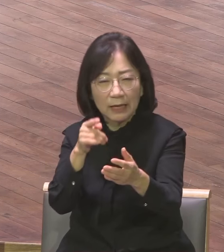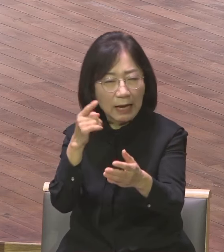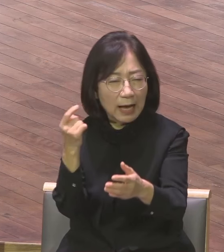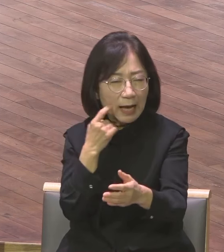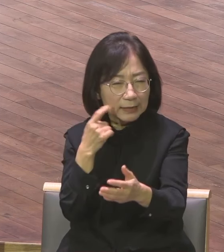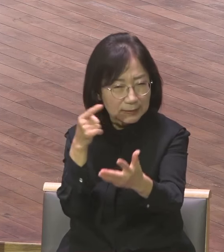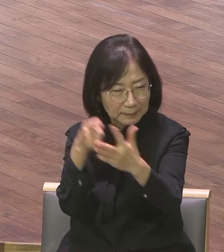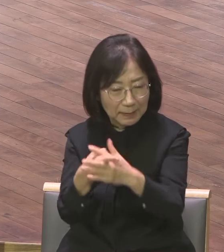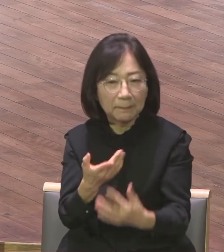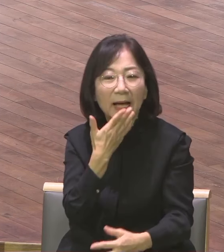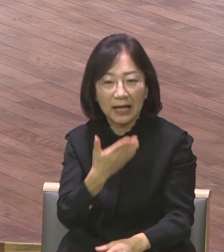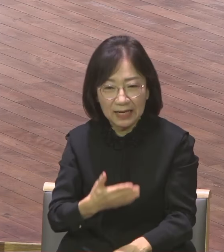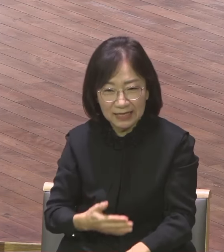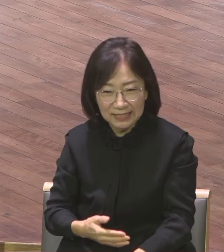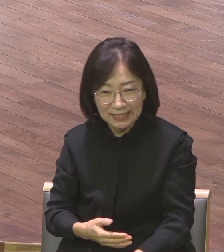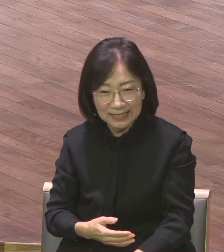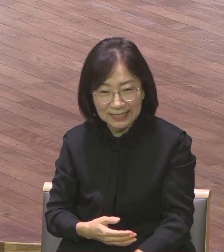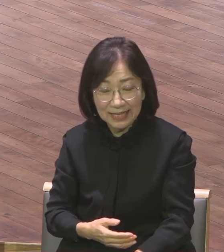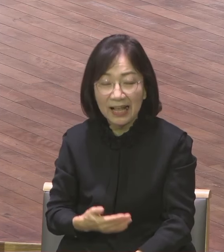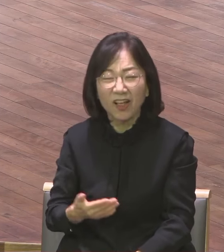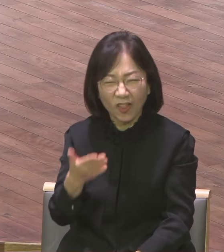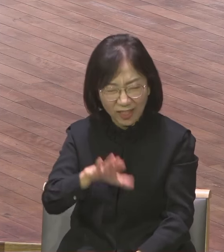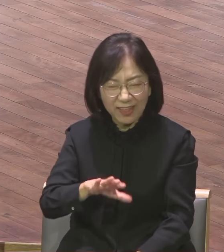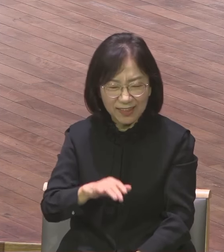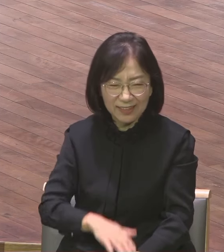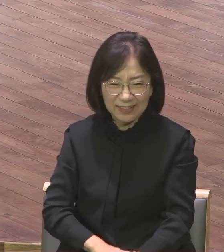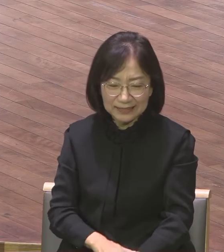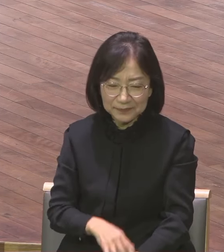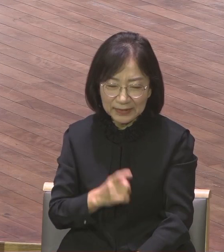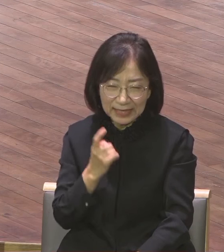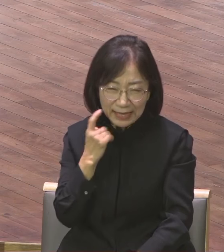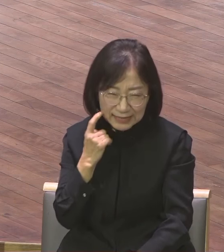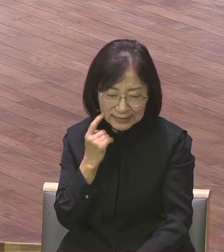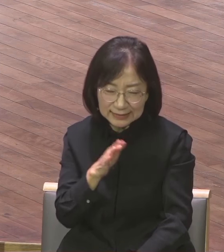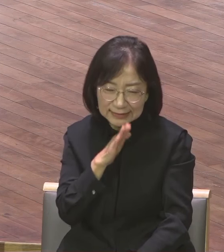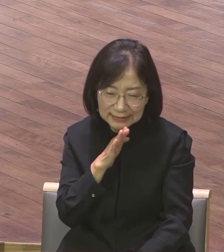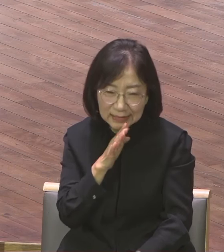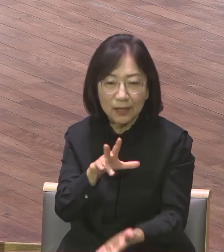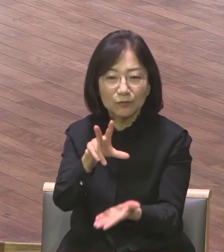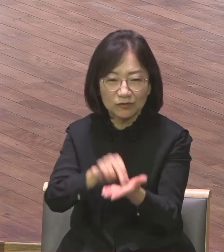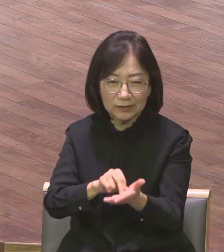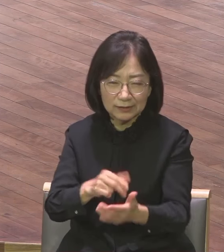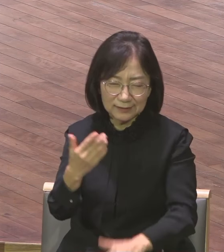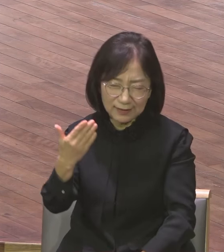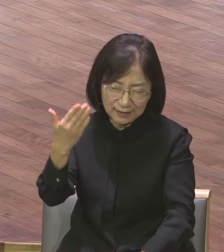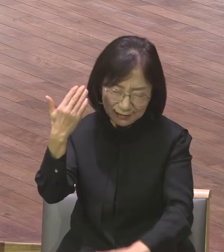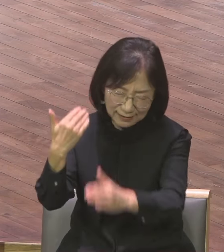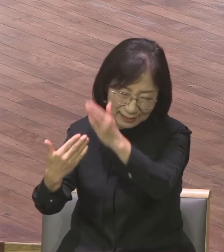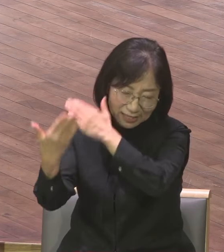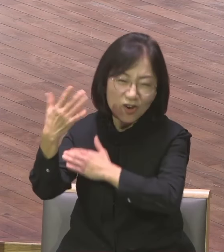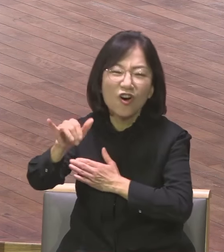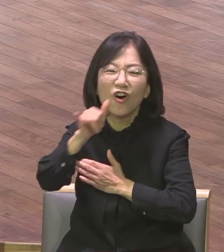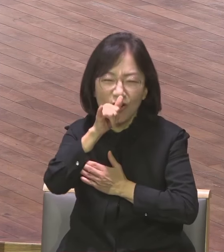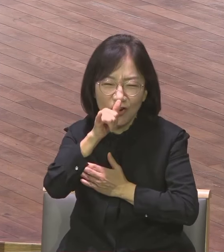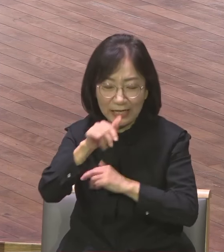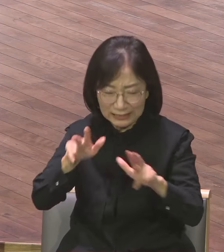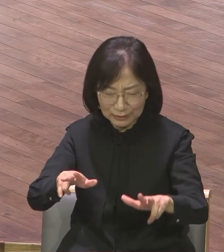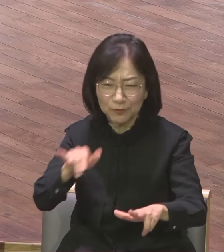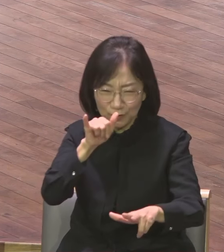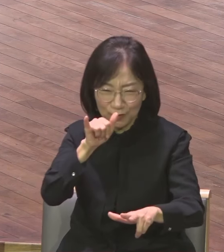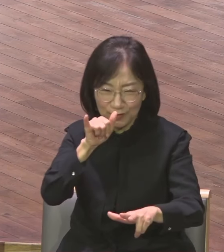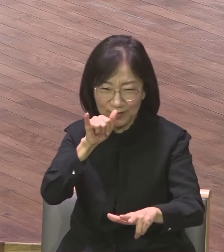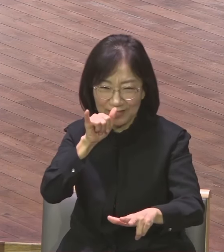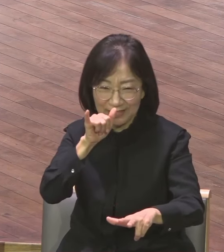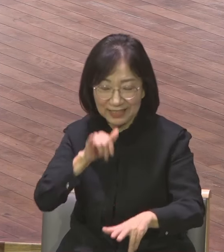옛날이나 지금이나 진짜와 가짜에 대한 문제는 계속되고 있습니다. 비단 우리 일상생활뿐만